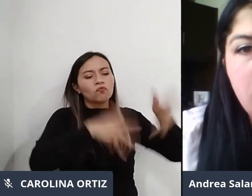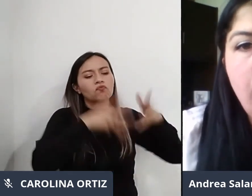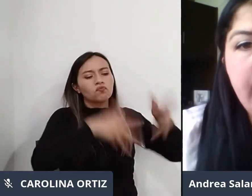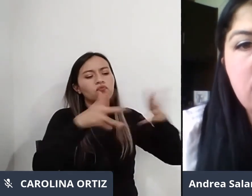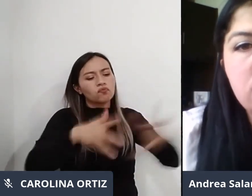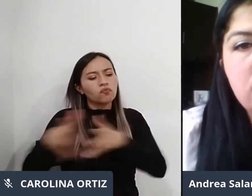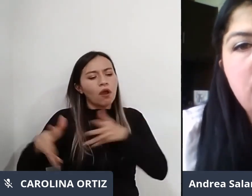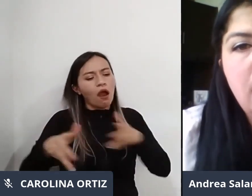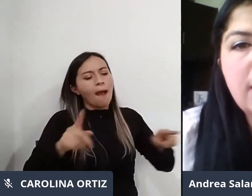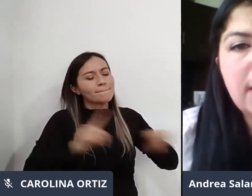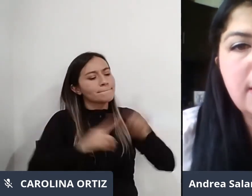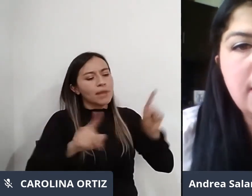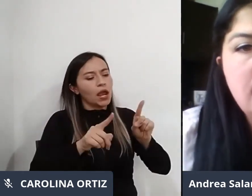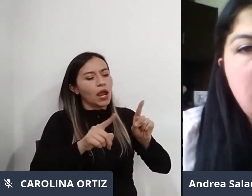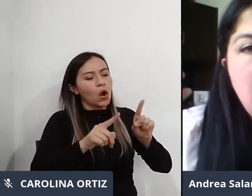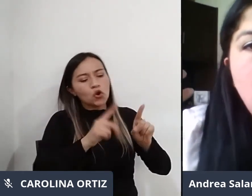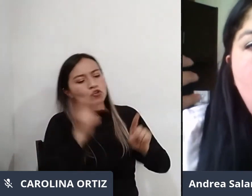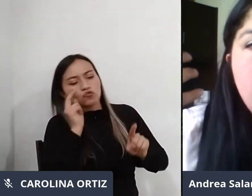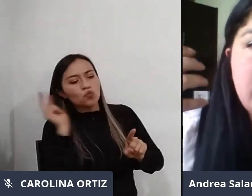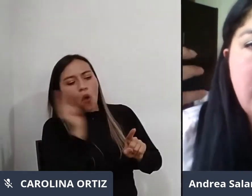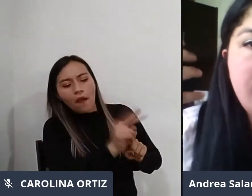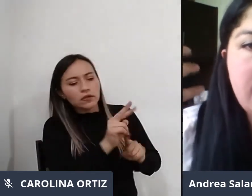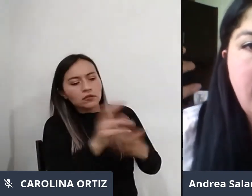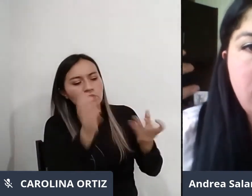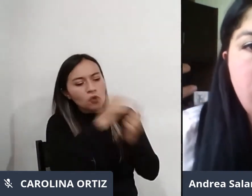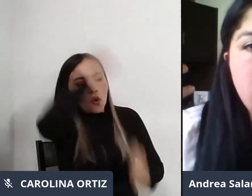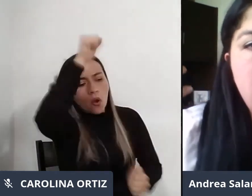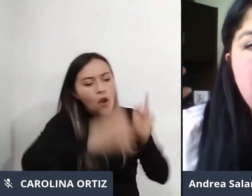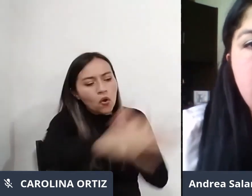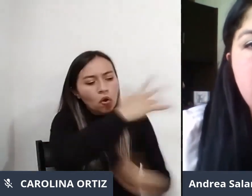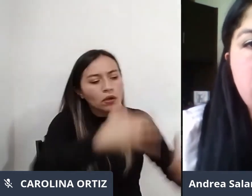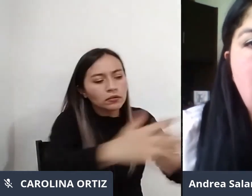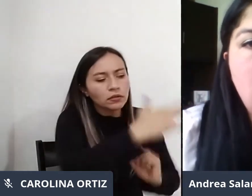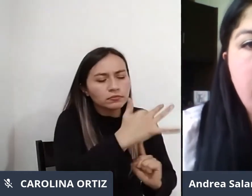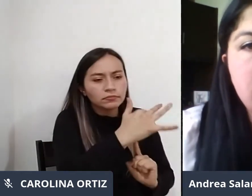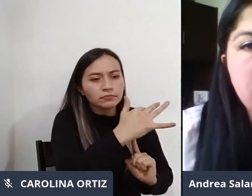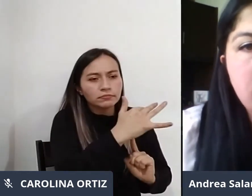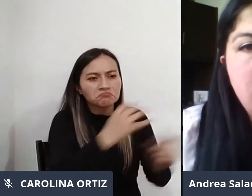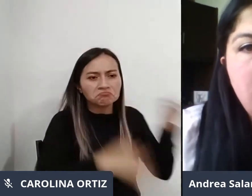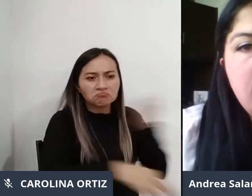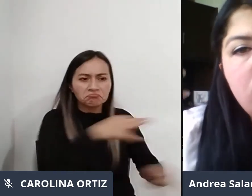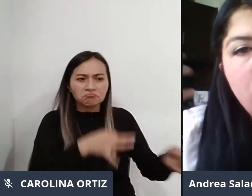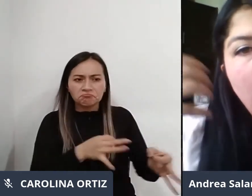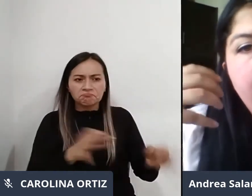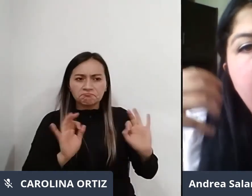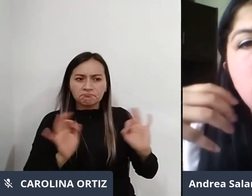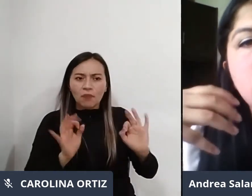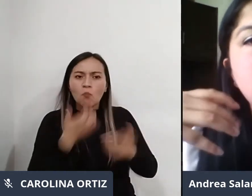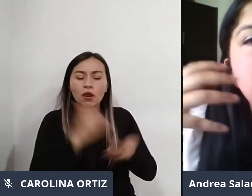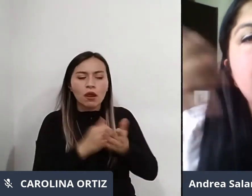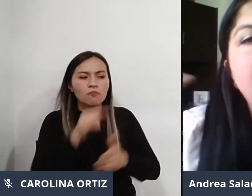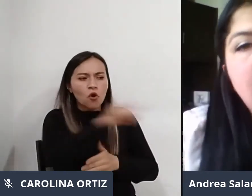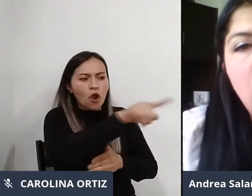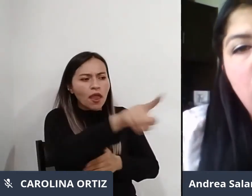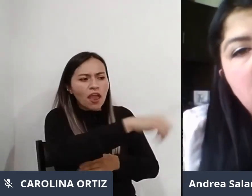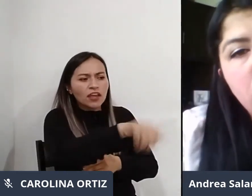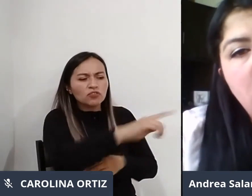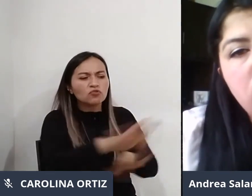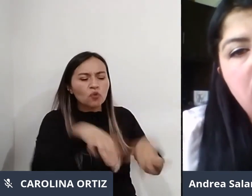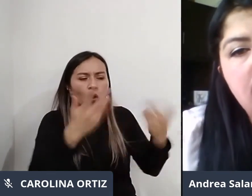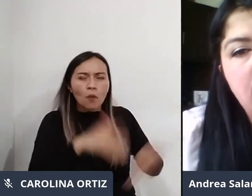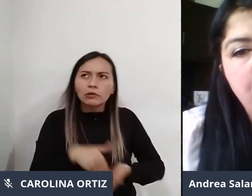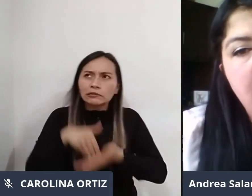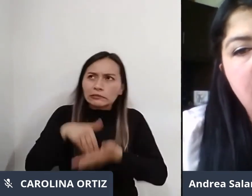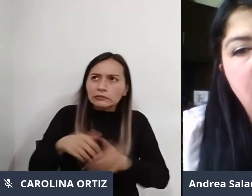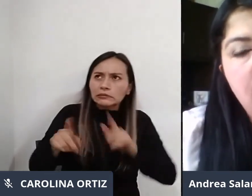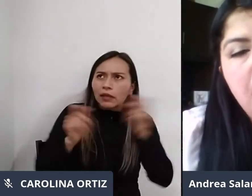estudiantes en este momento. Es decir, ¿cómo están enfrentando ellos la situación del COVID? Y si yo no puedo sentarme a dialogar con